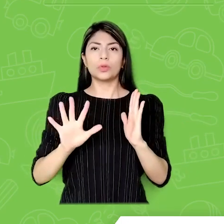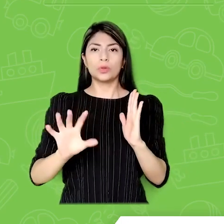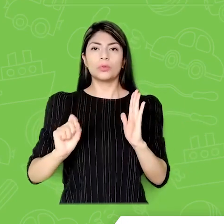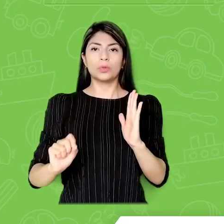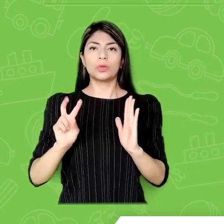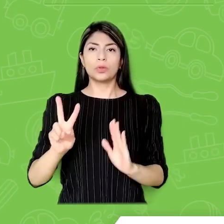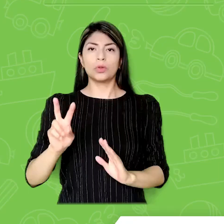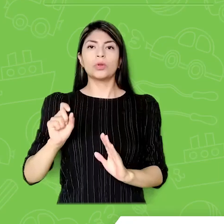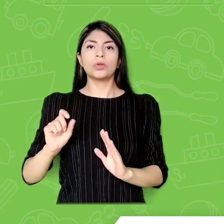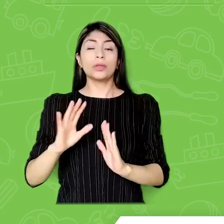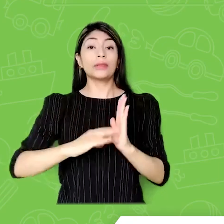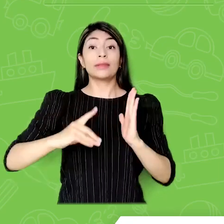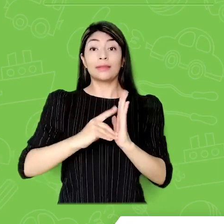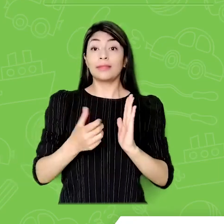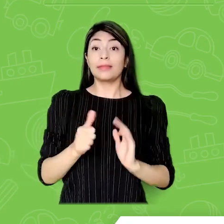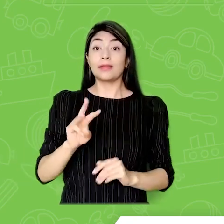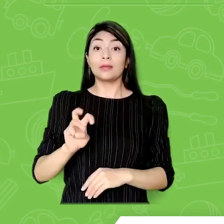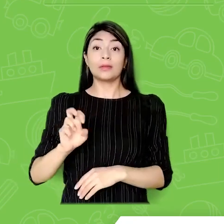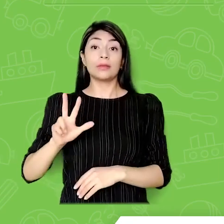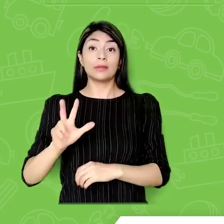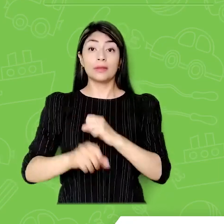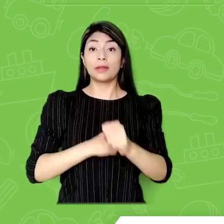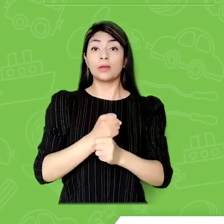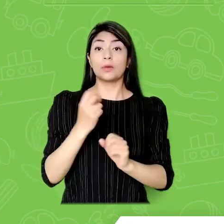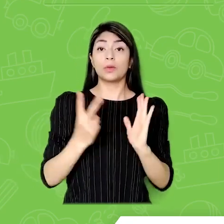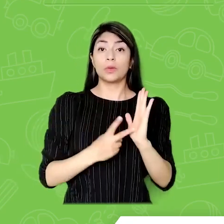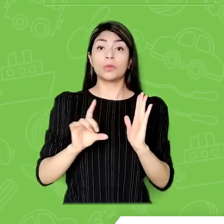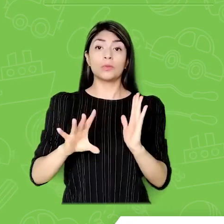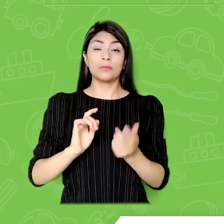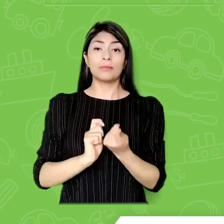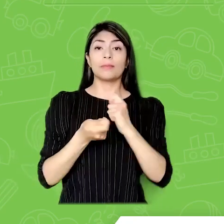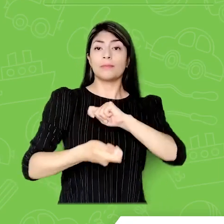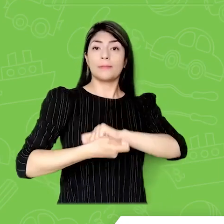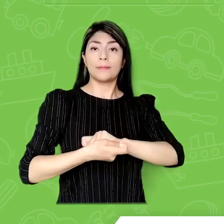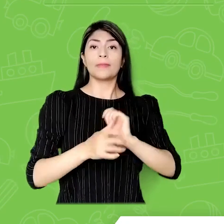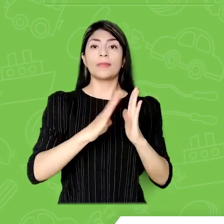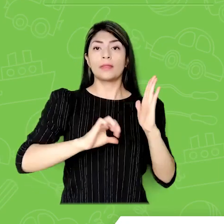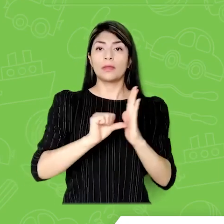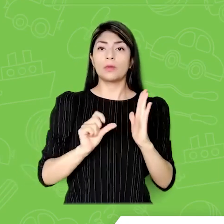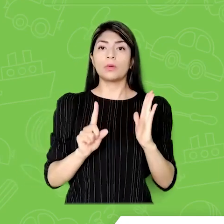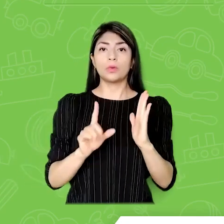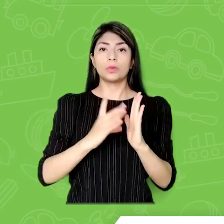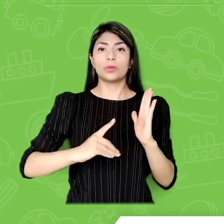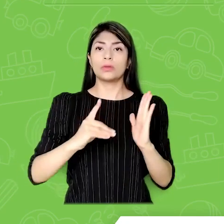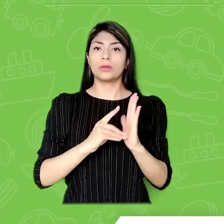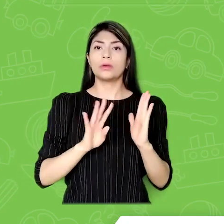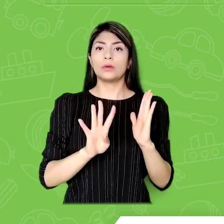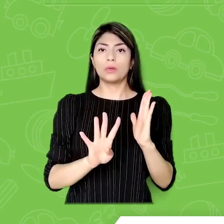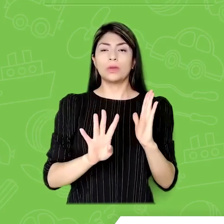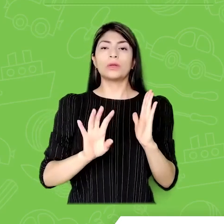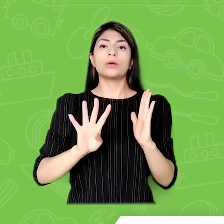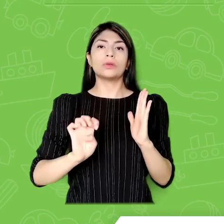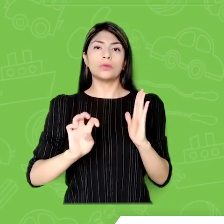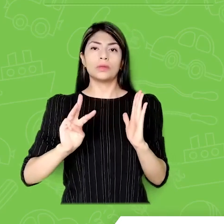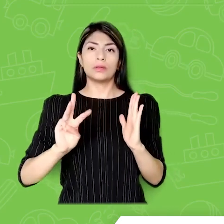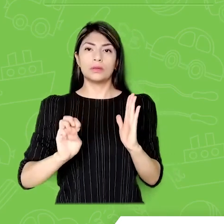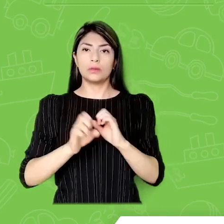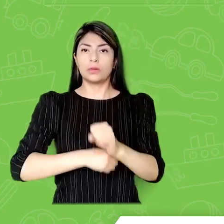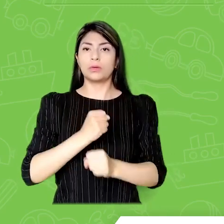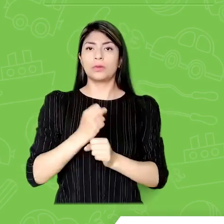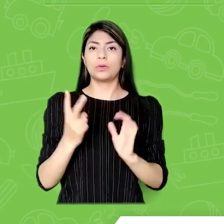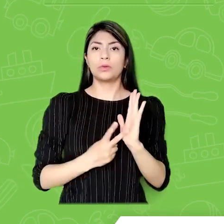2.2.5.3.2 del Decreto 1083 de 2015, modificado por el artículo 1 del Decreto 498